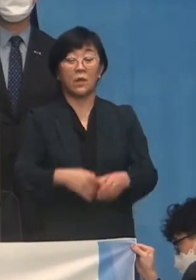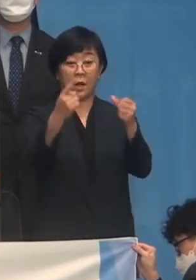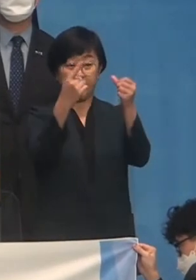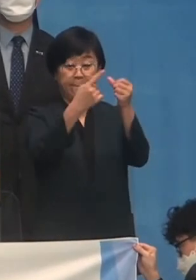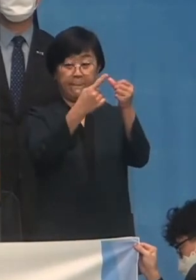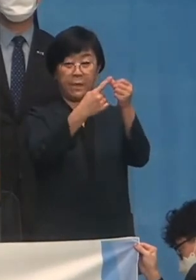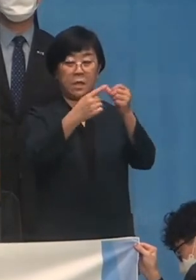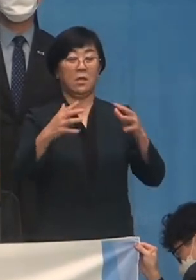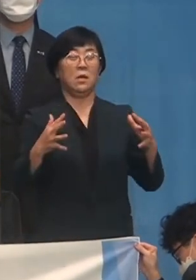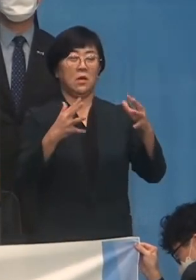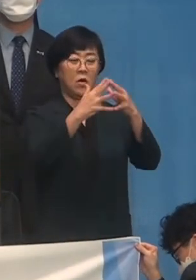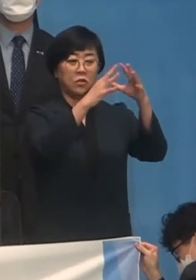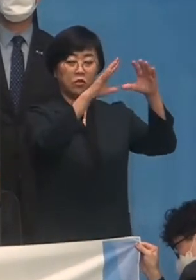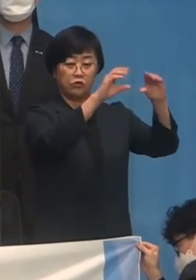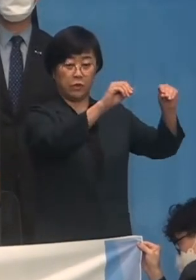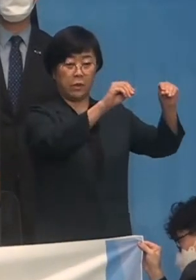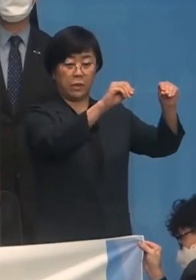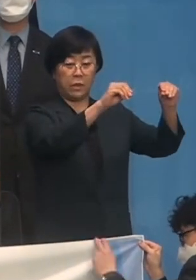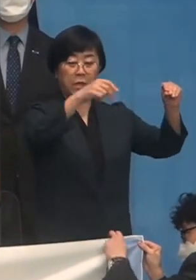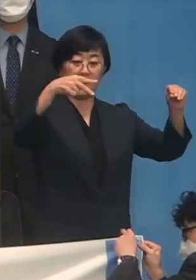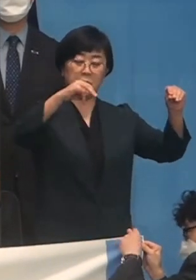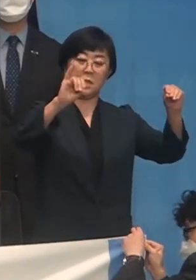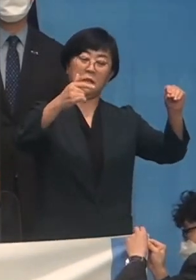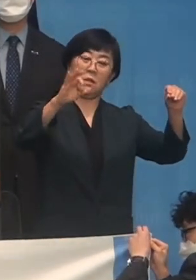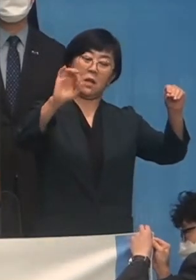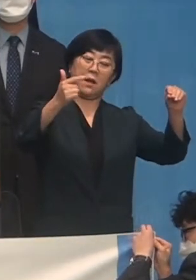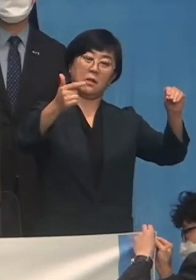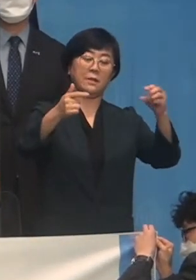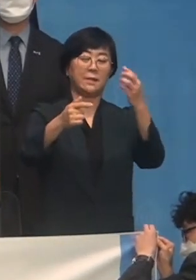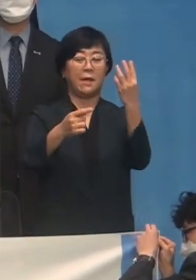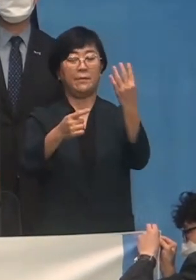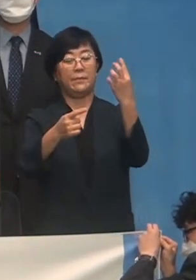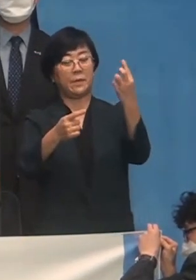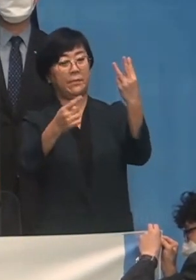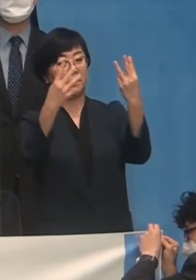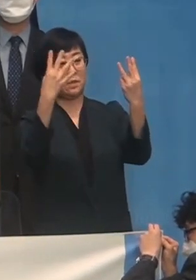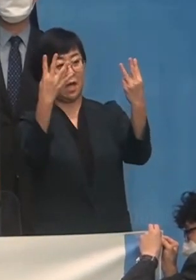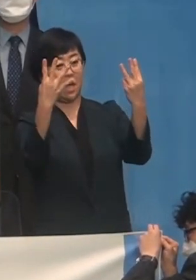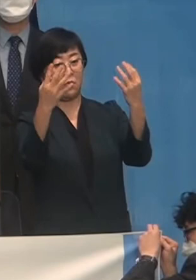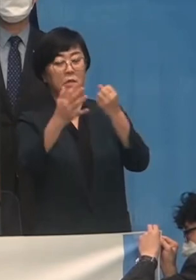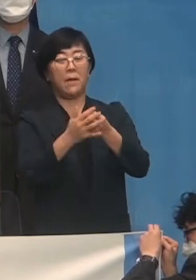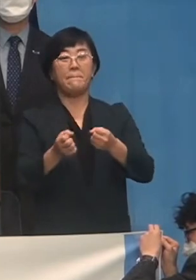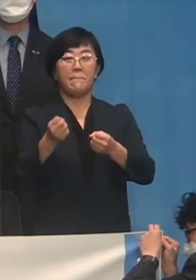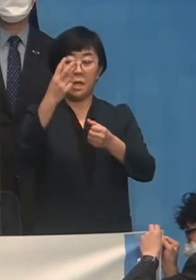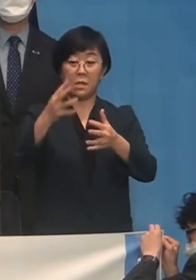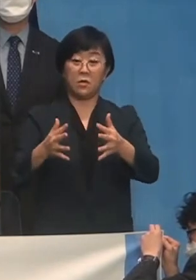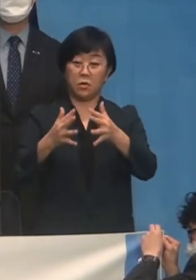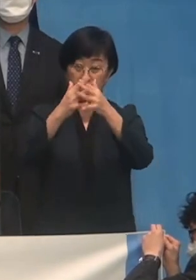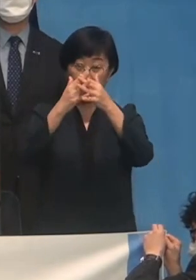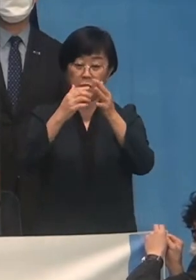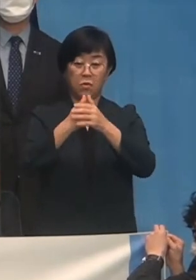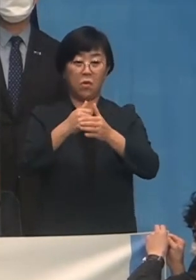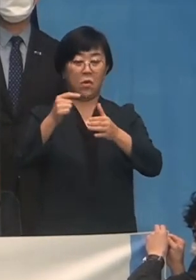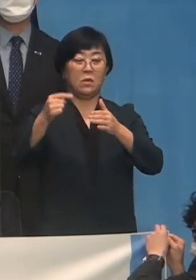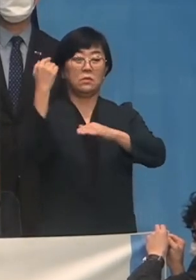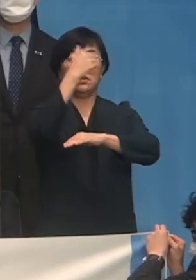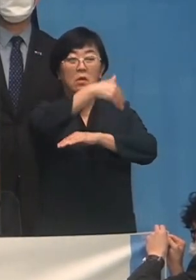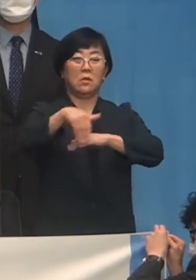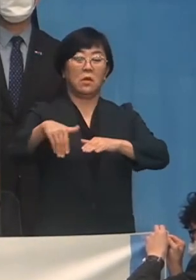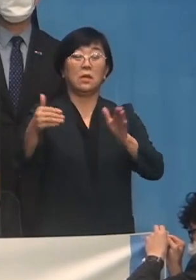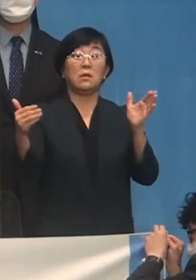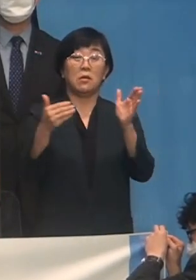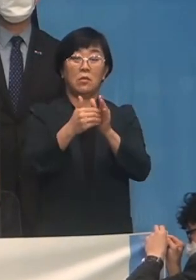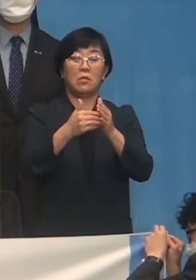첫째, 건설 중단 중인 신한울 3, 4호의 조속한 건설 재개와 설계 수명 만료